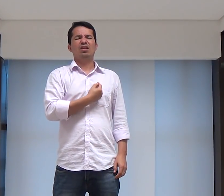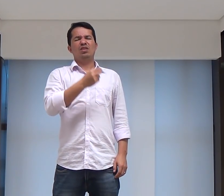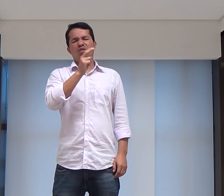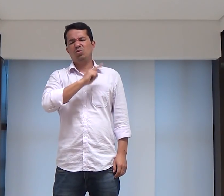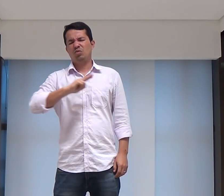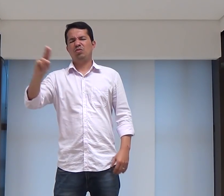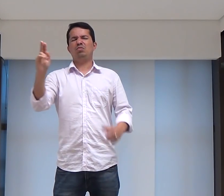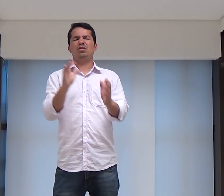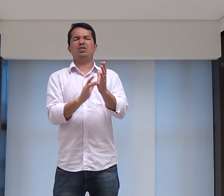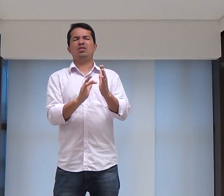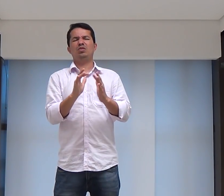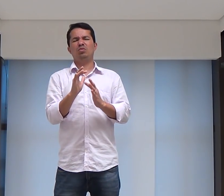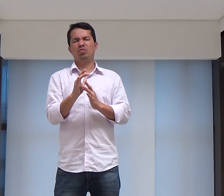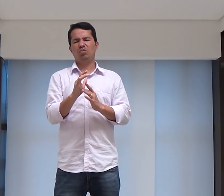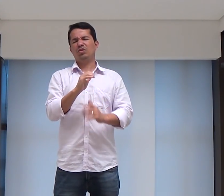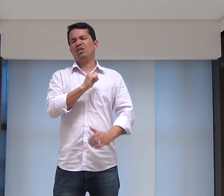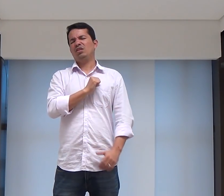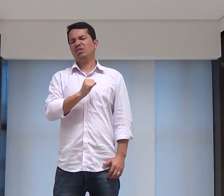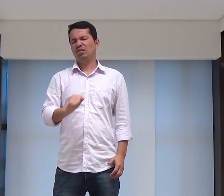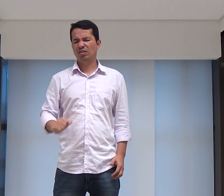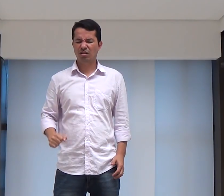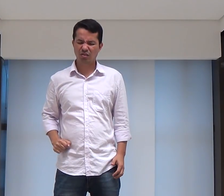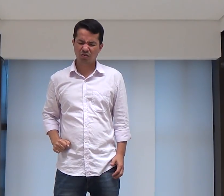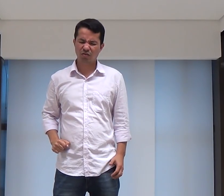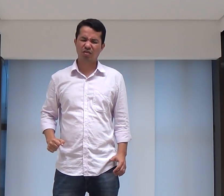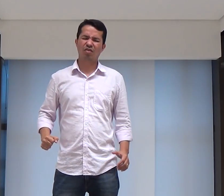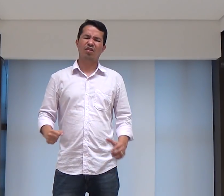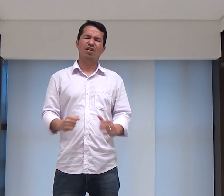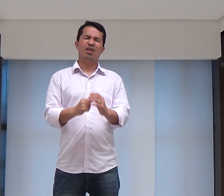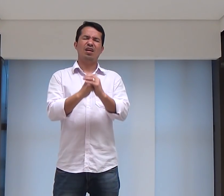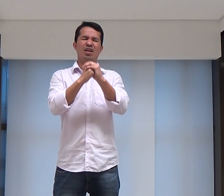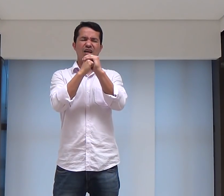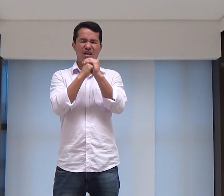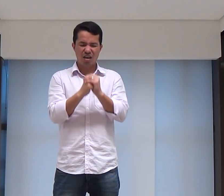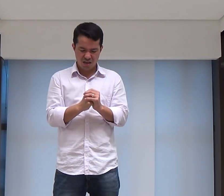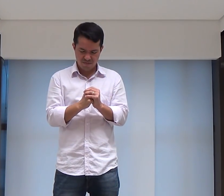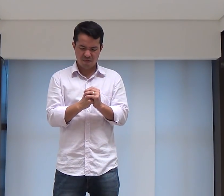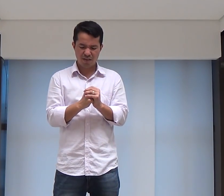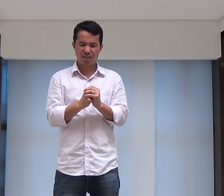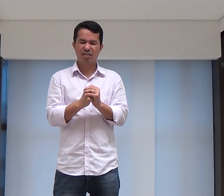Em nome de Jesus, nosso Senhor. Amém.